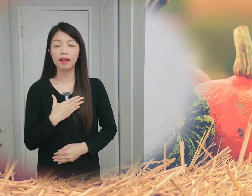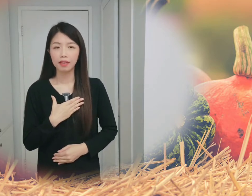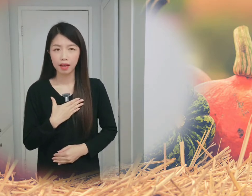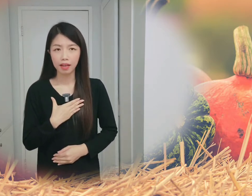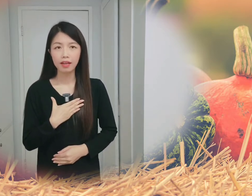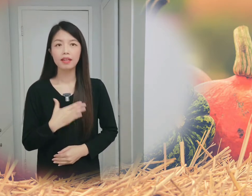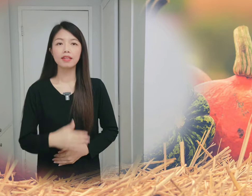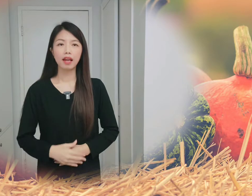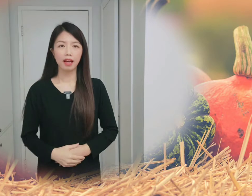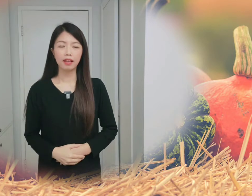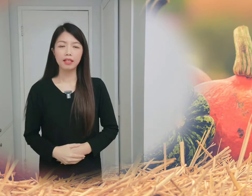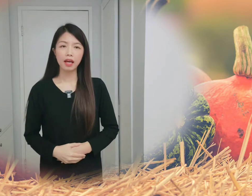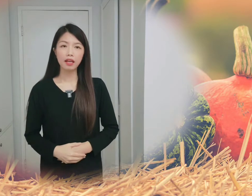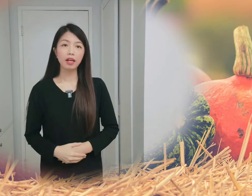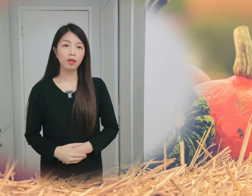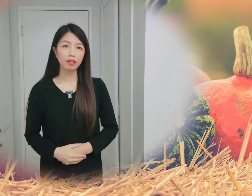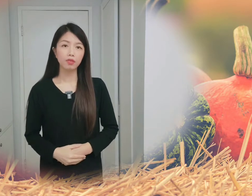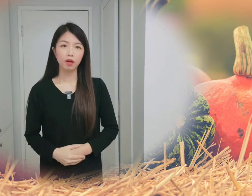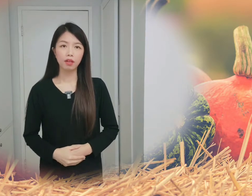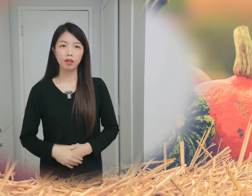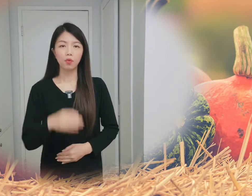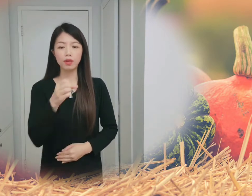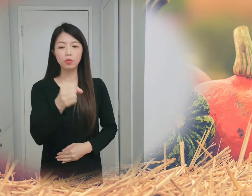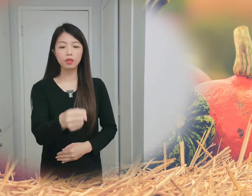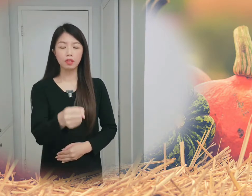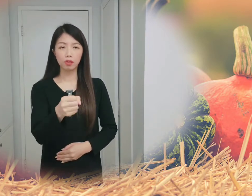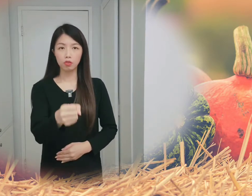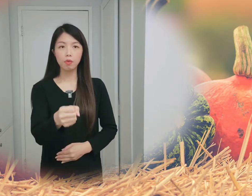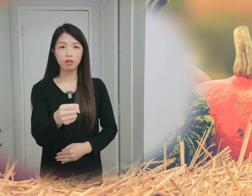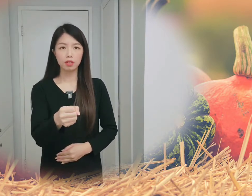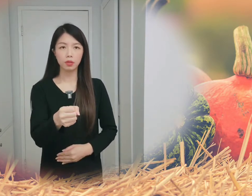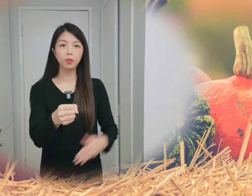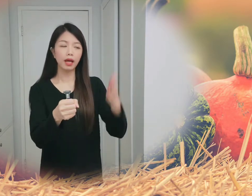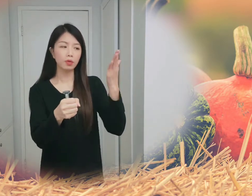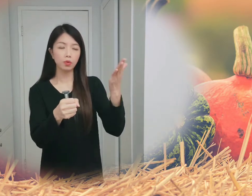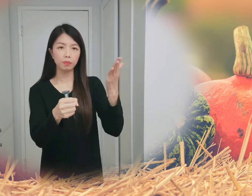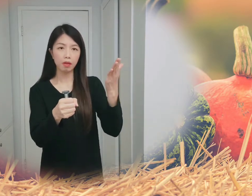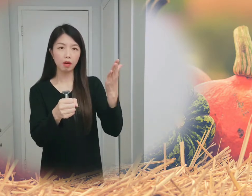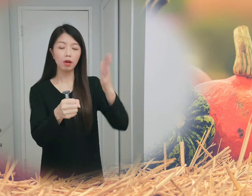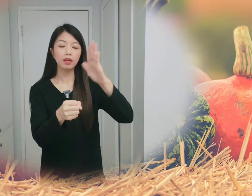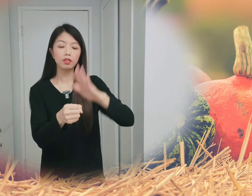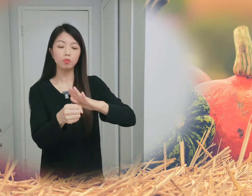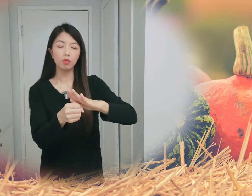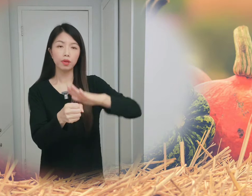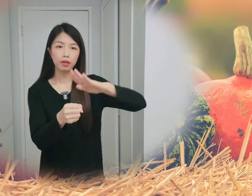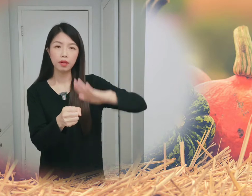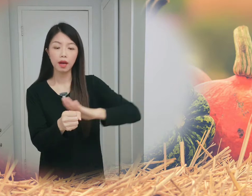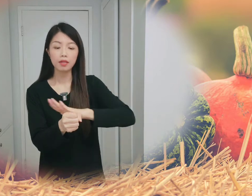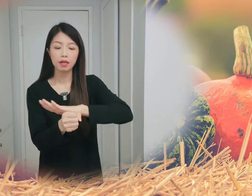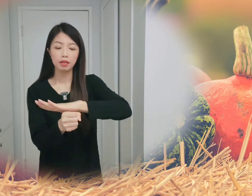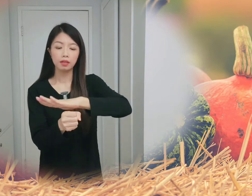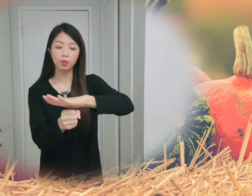됩니다. 나의 사랑, 사랑이라고 한 뜻의 수어는 왼손은 이렇게 주먹을 쥐시고 다른 손은 펴서 이 주먹